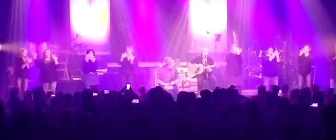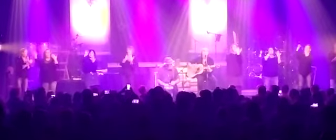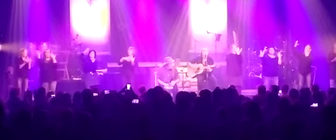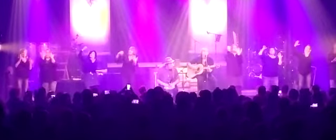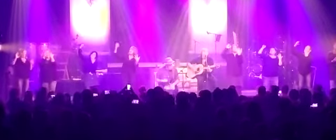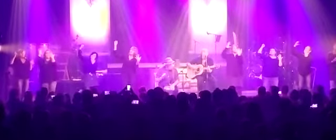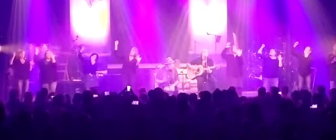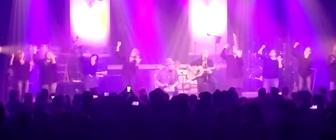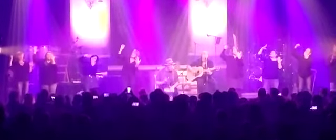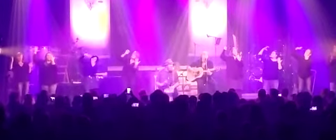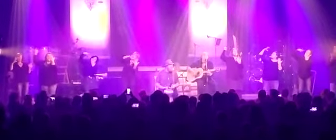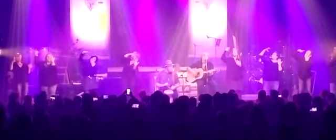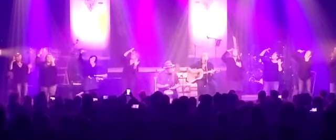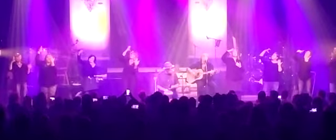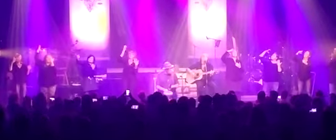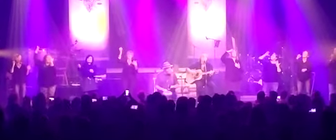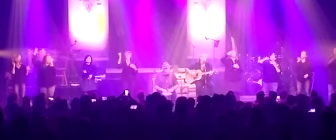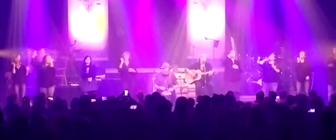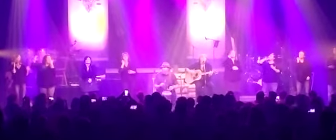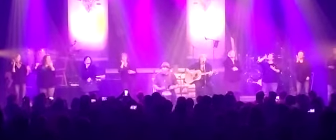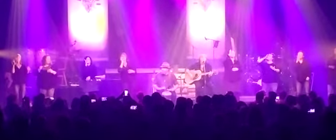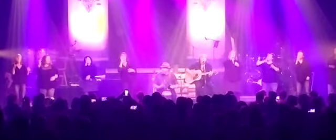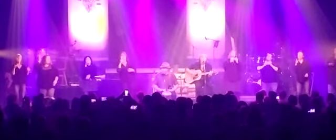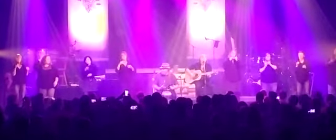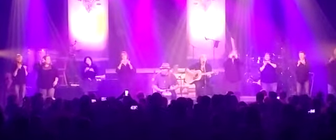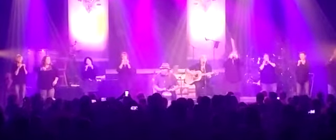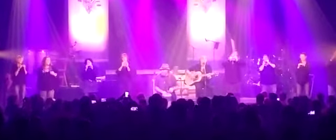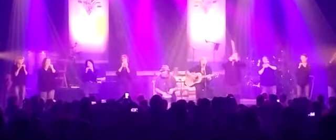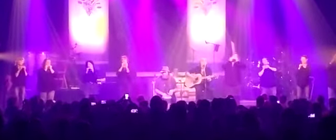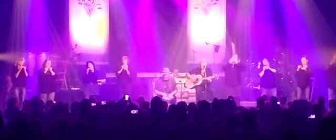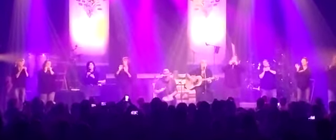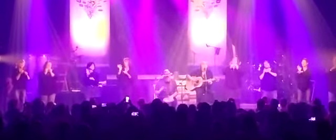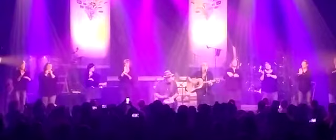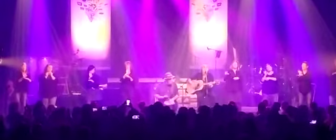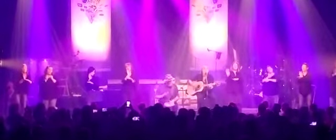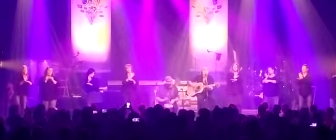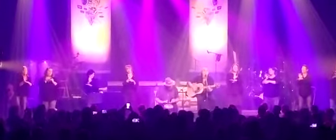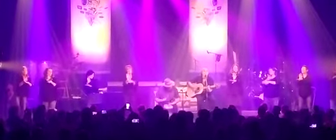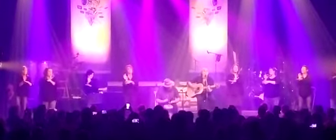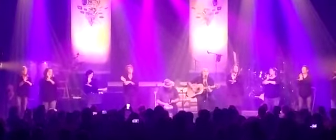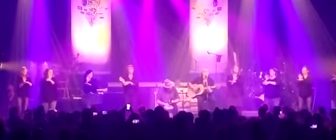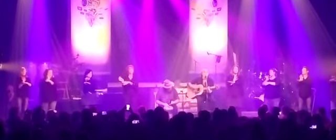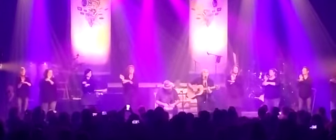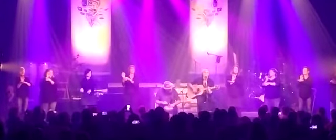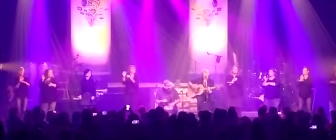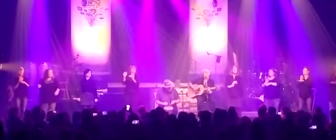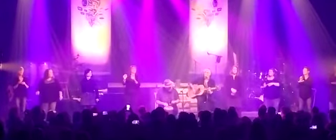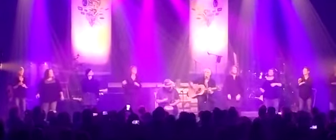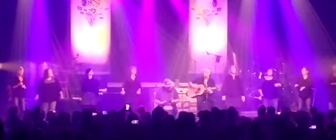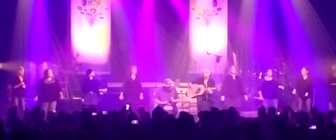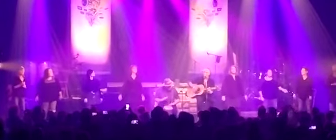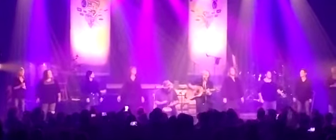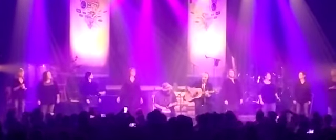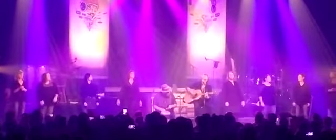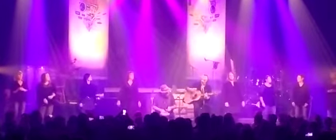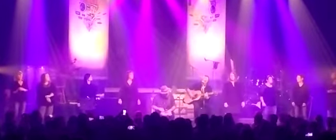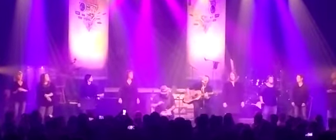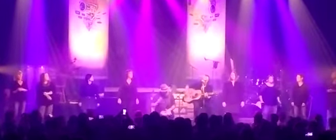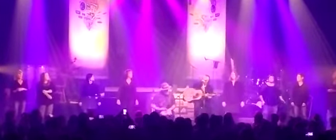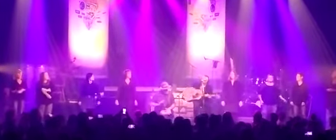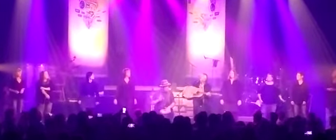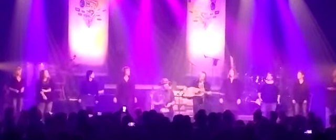Votre soleil éclaircisse l'ombre qui brille d'amour au quotidien. Nayabi.